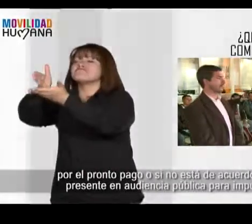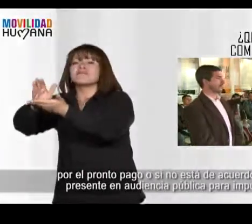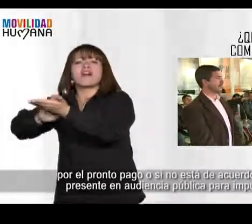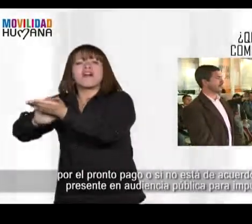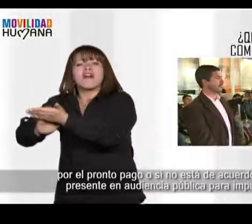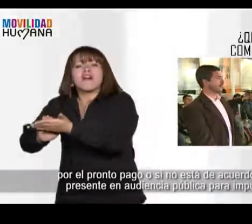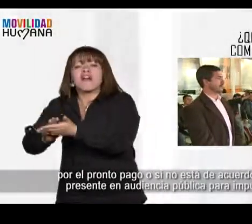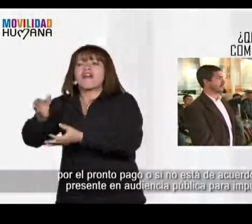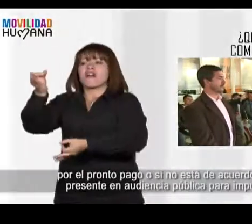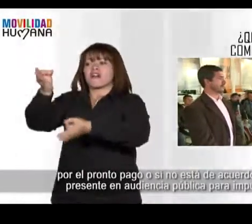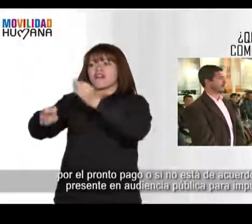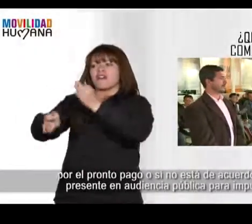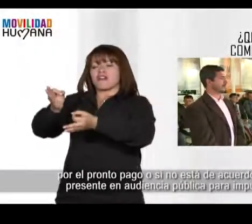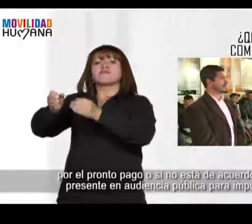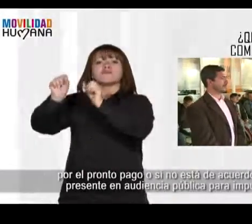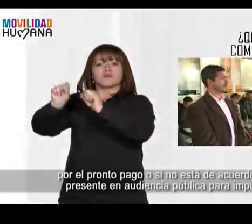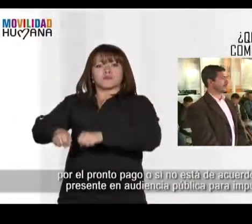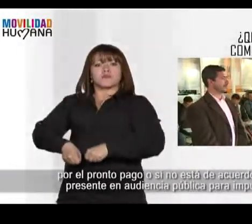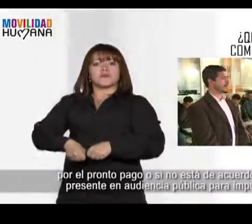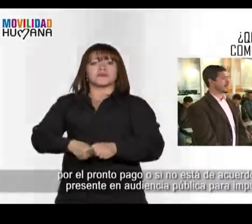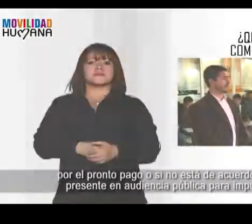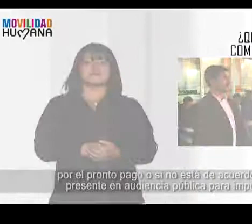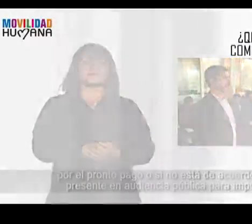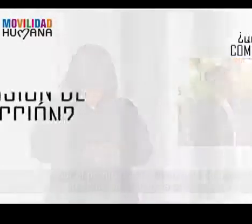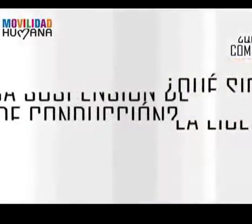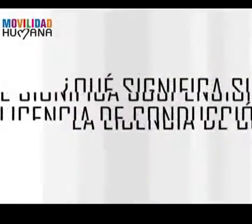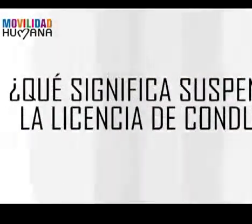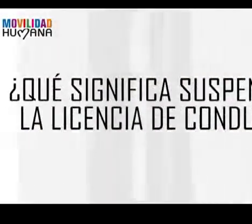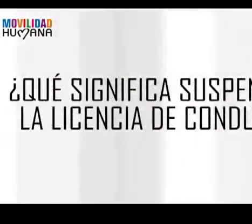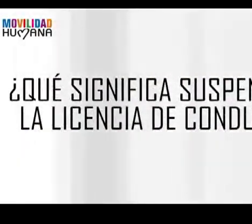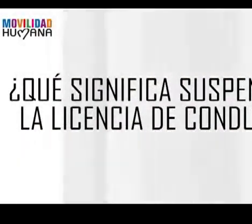está de acuerdo, que se presente en audiencia pública para impugnar.